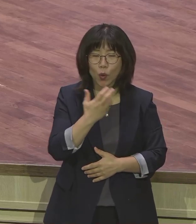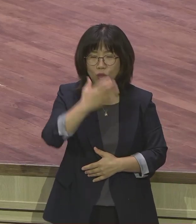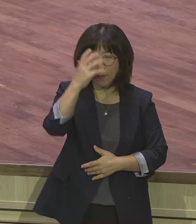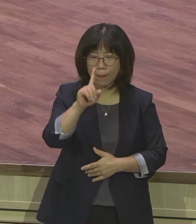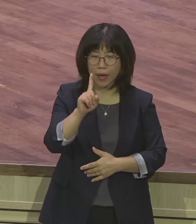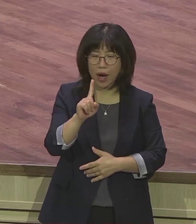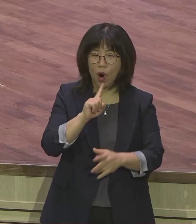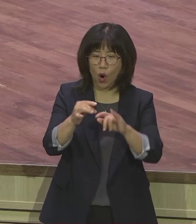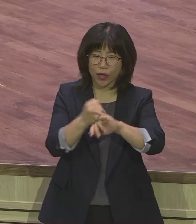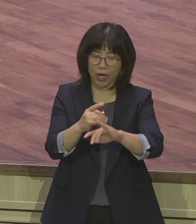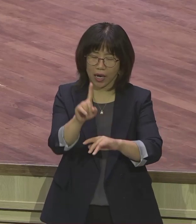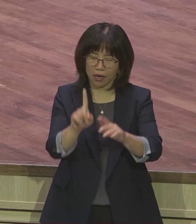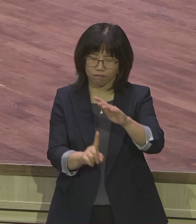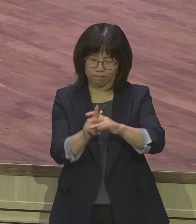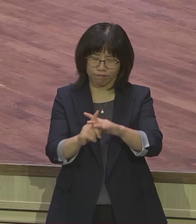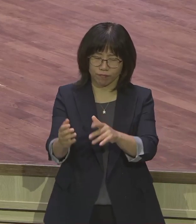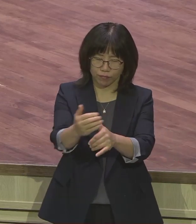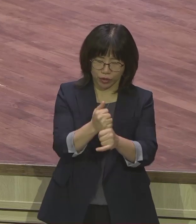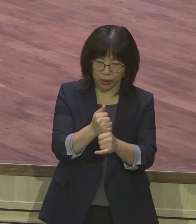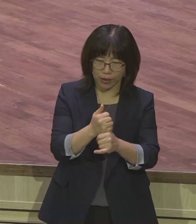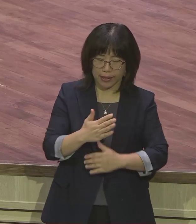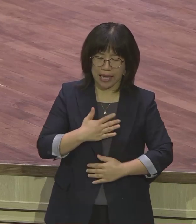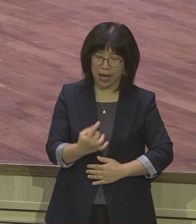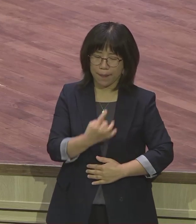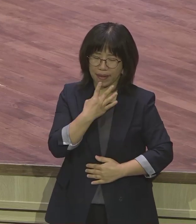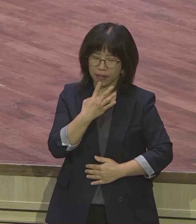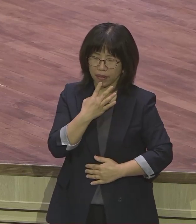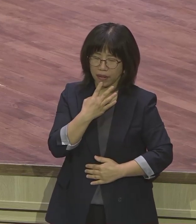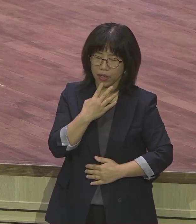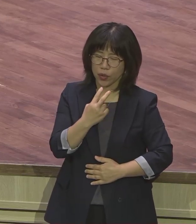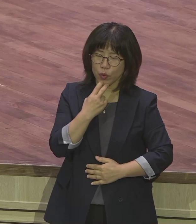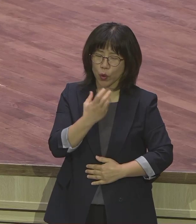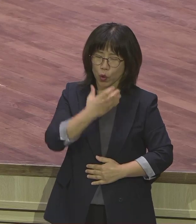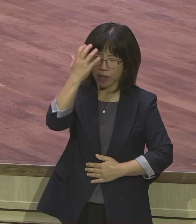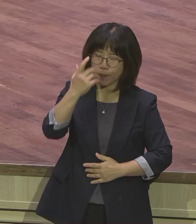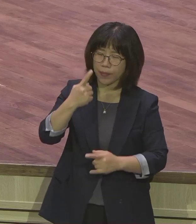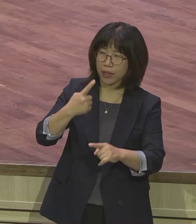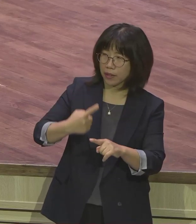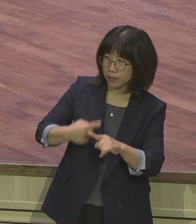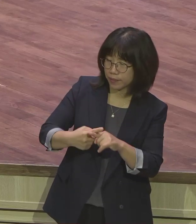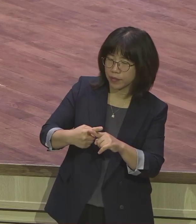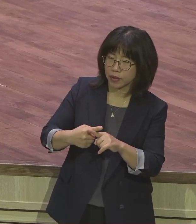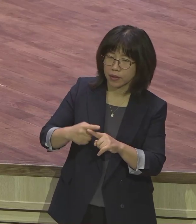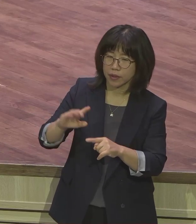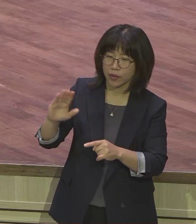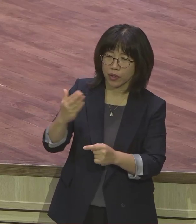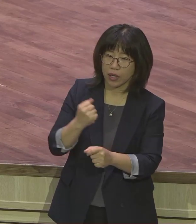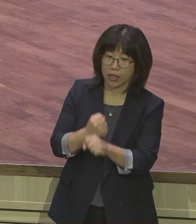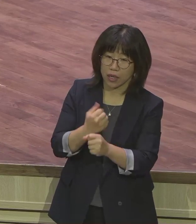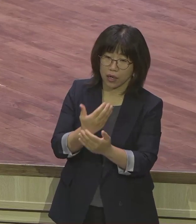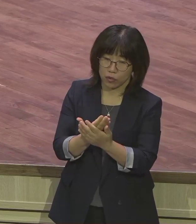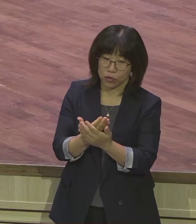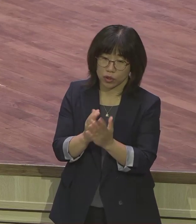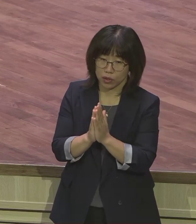살게 되세요. 하나님이야 우리 가문에 내가 요셉이 되게 하야 좋사사 요셉이 통해서 가문이 살아났듯이